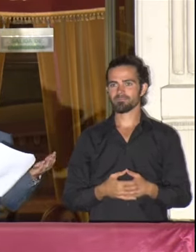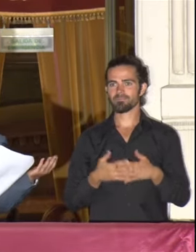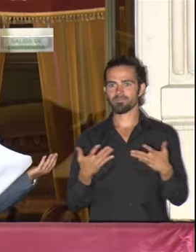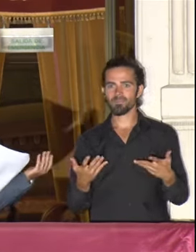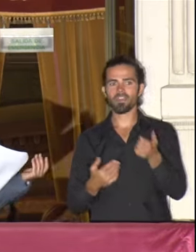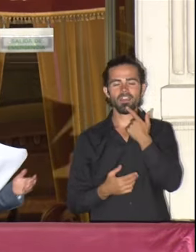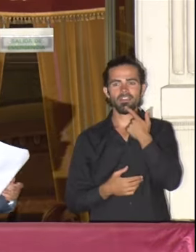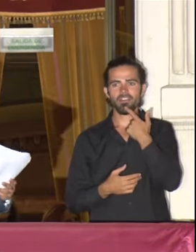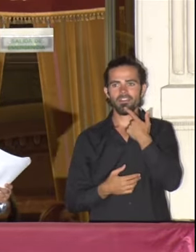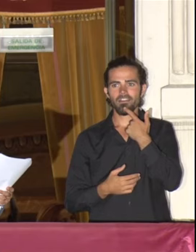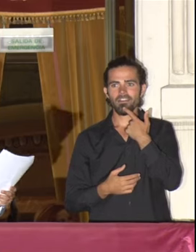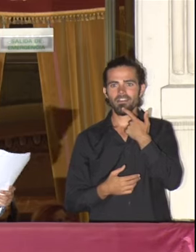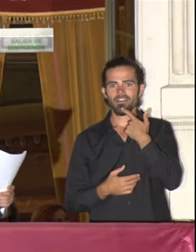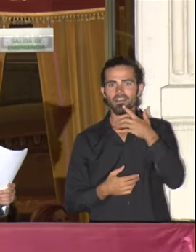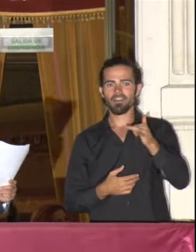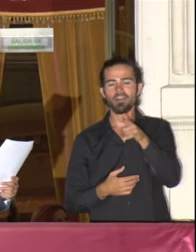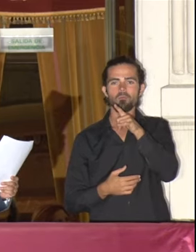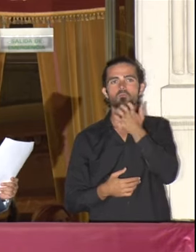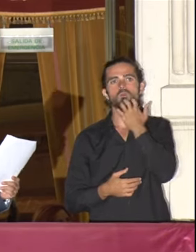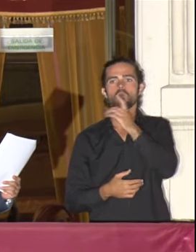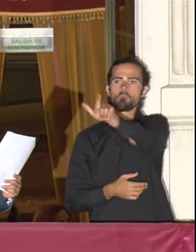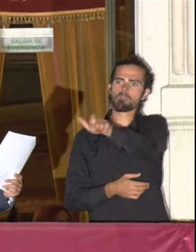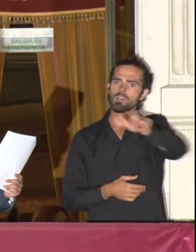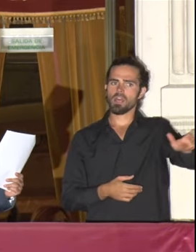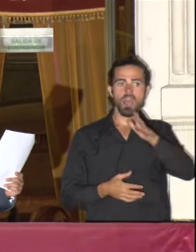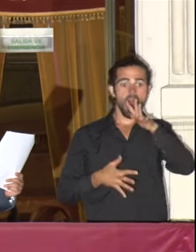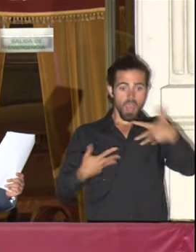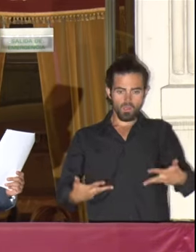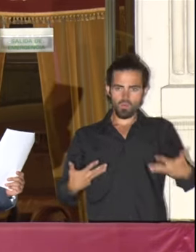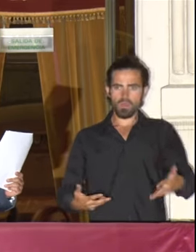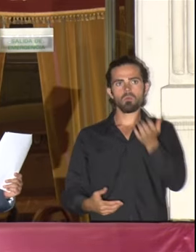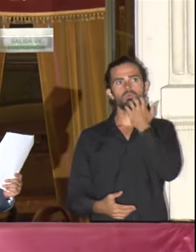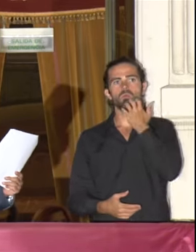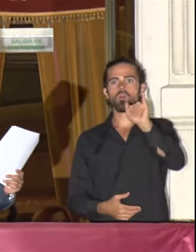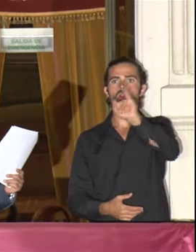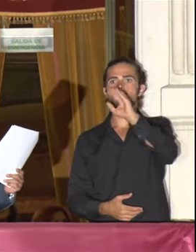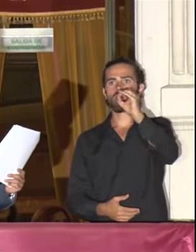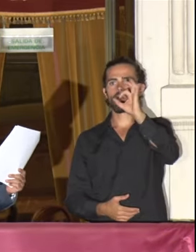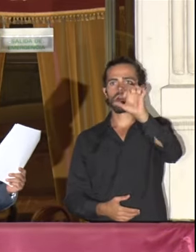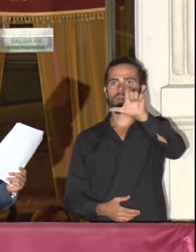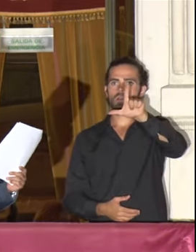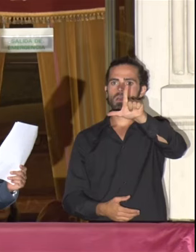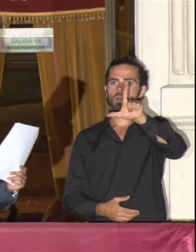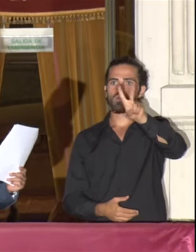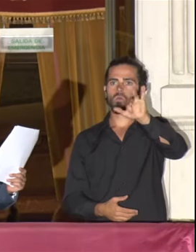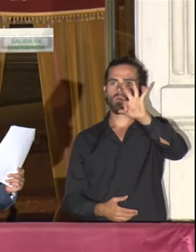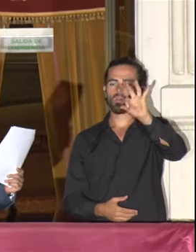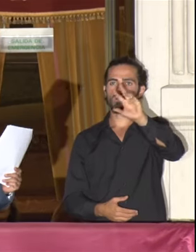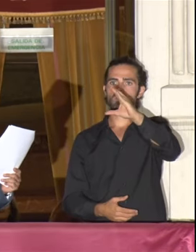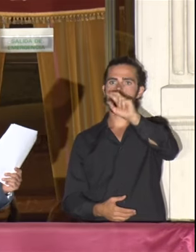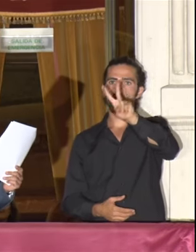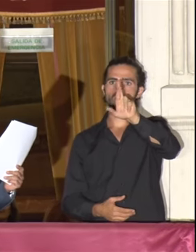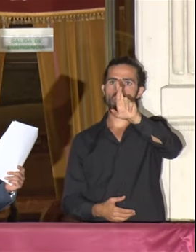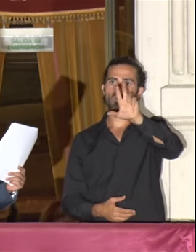Bueno, tenemos a personajes importantes contemporáneos, como José Luis Cuerda, Pedro Piqueras, Andrés